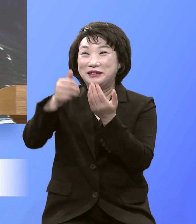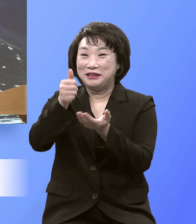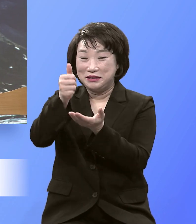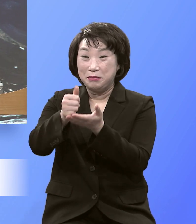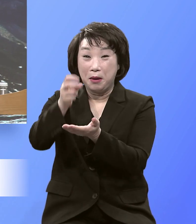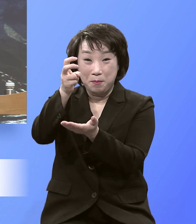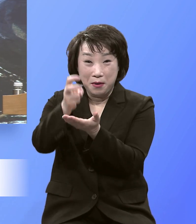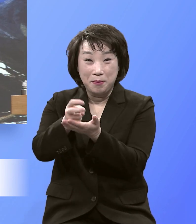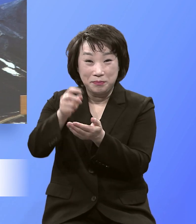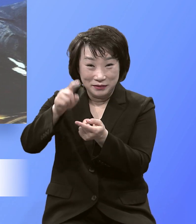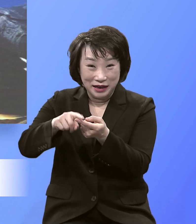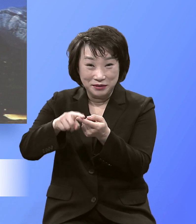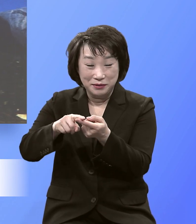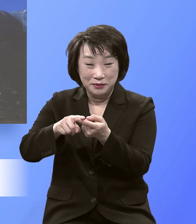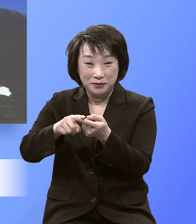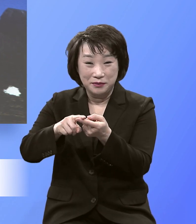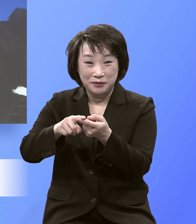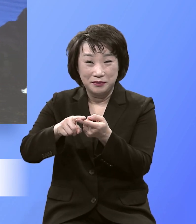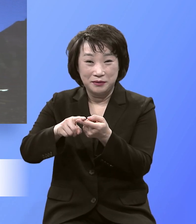하나님의 법적으로